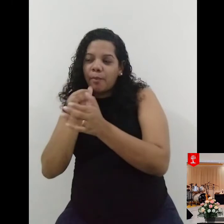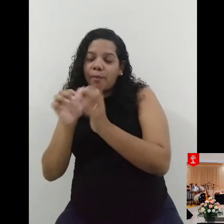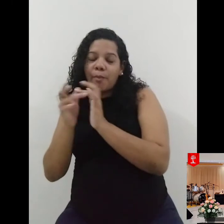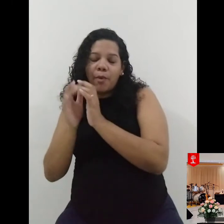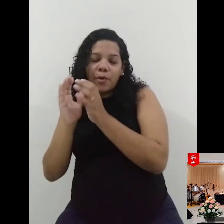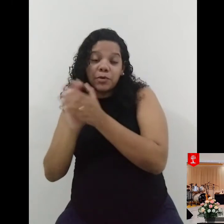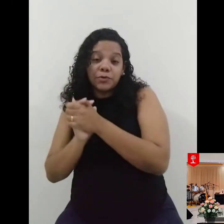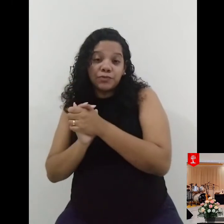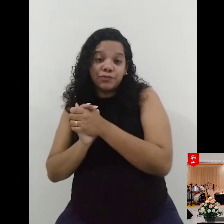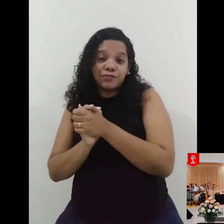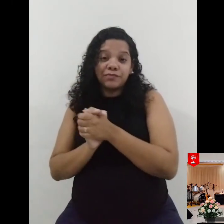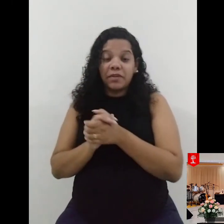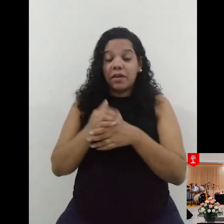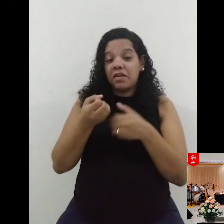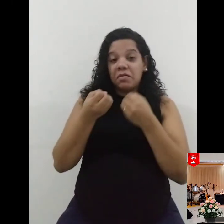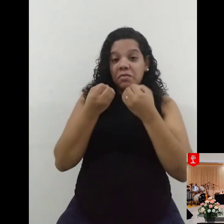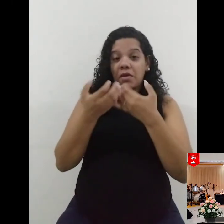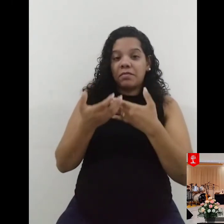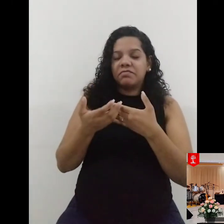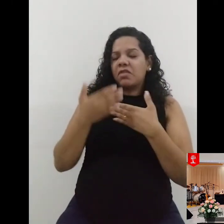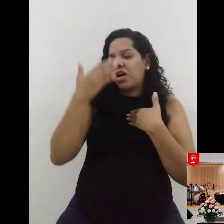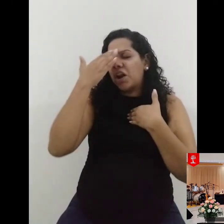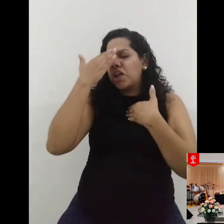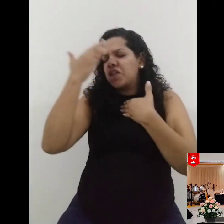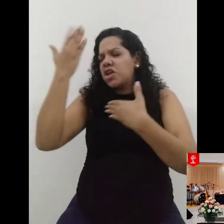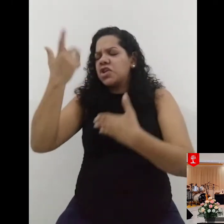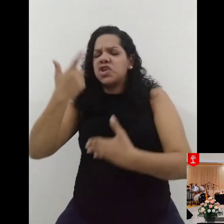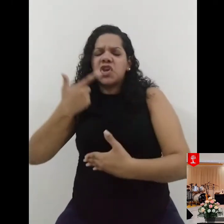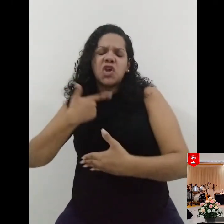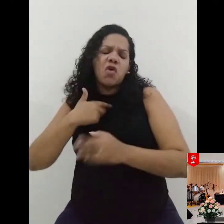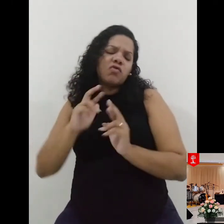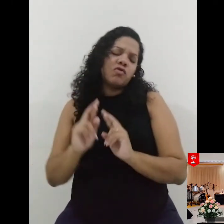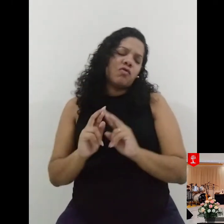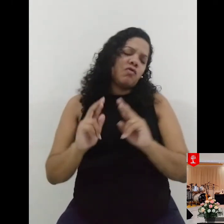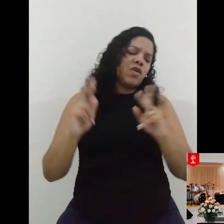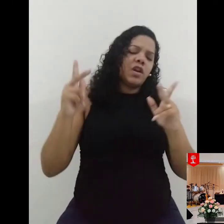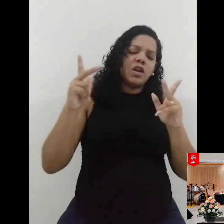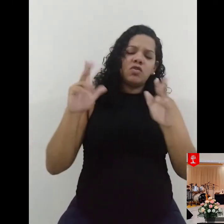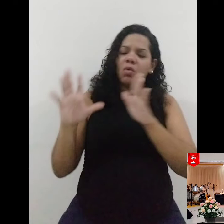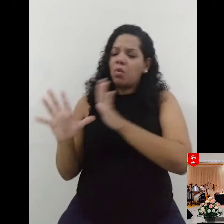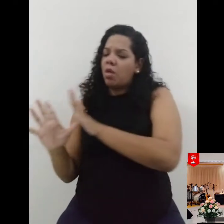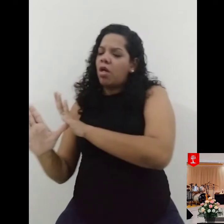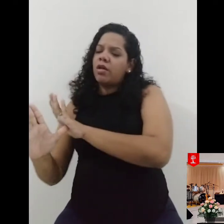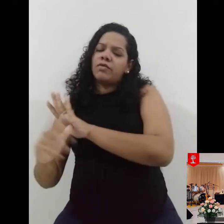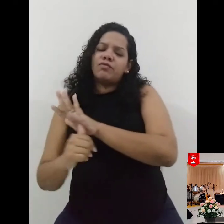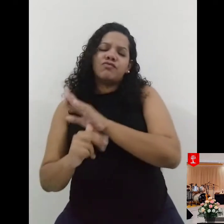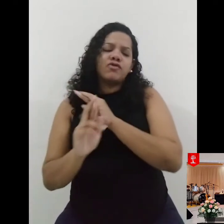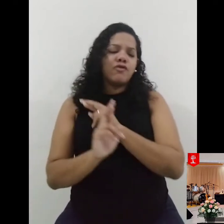ele diz: nem mesmo como este publicano.